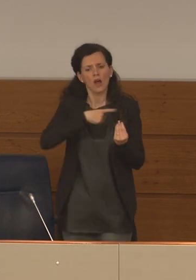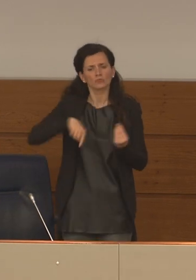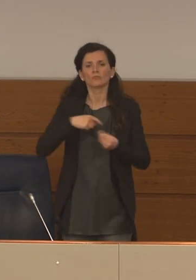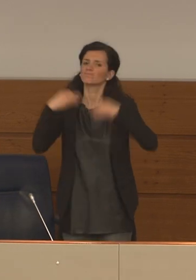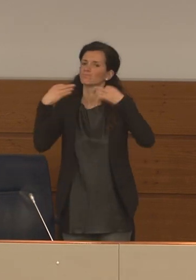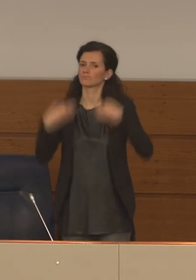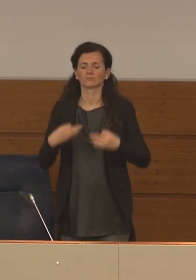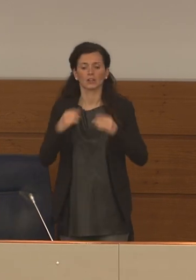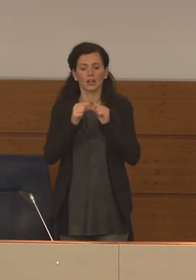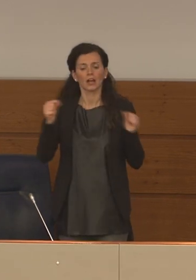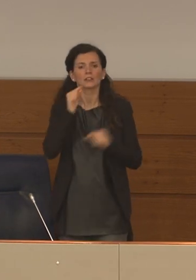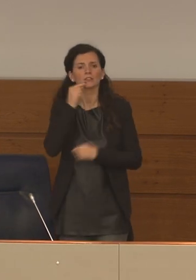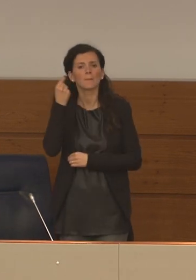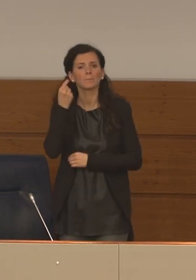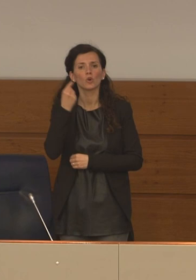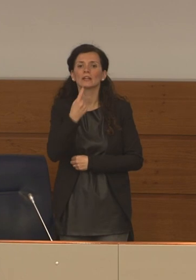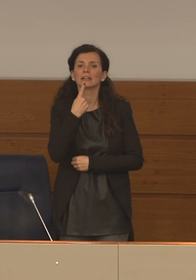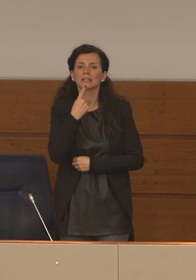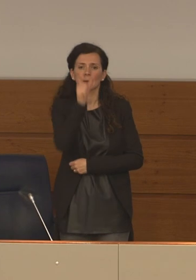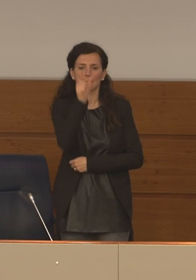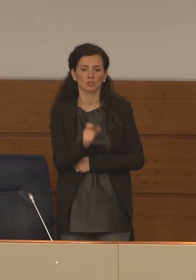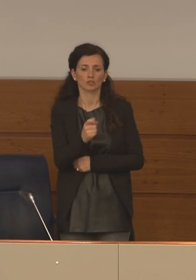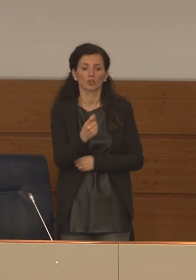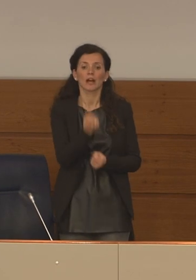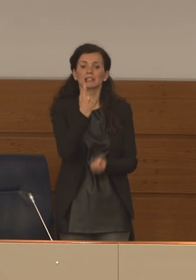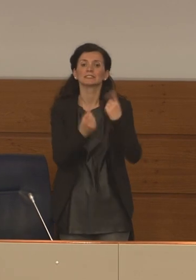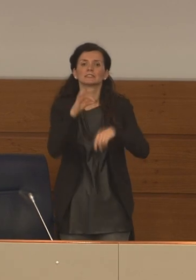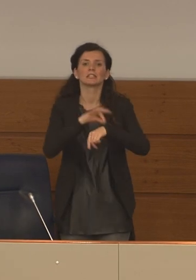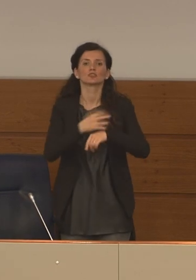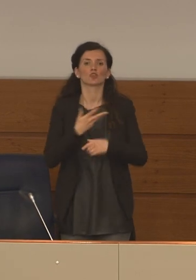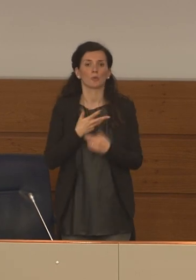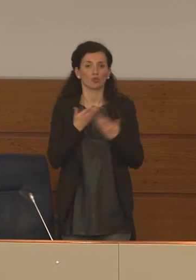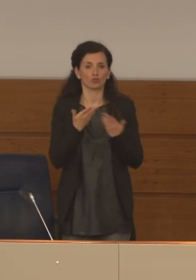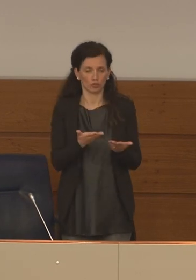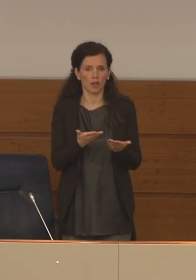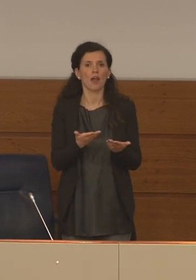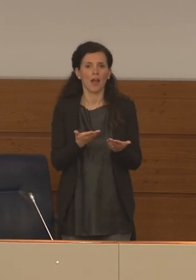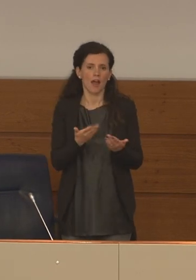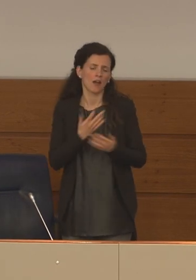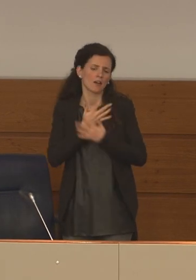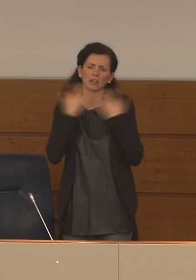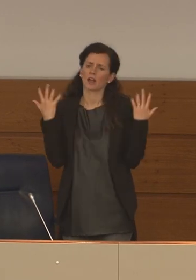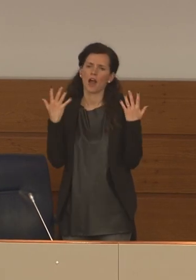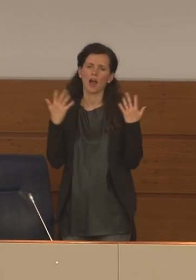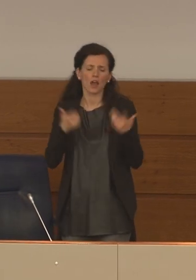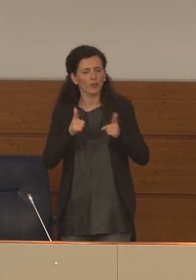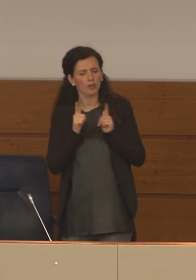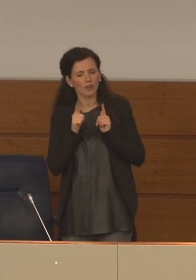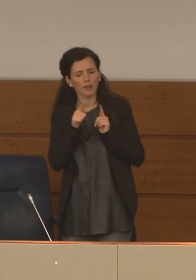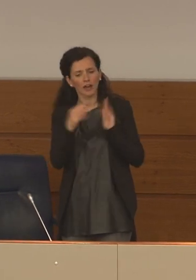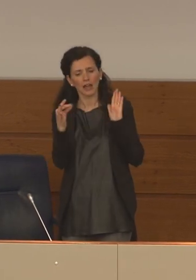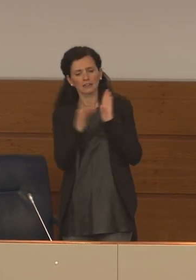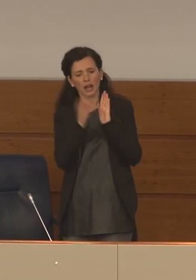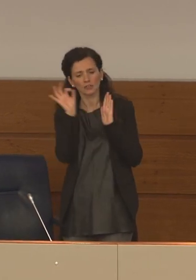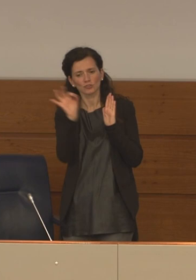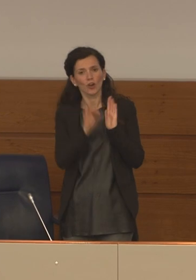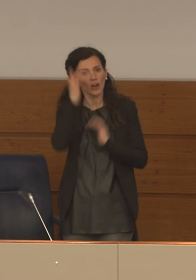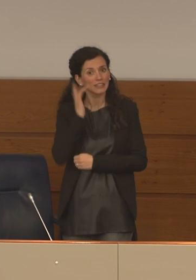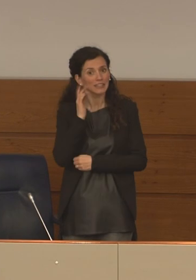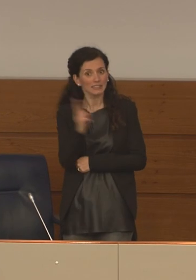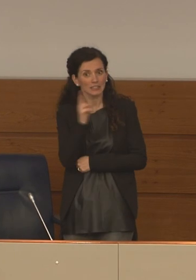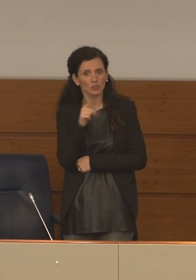tamponi solo ai sintomatici e chiaro che ci aspettavamo una crescita del tasso di letalità